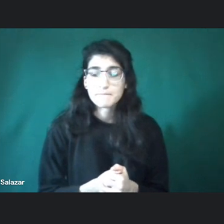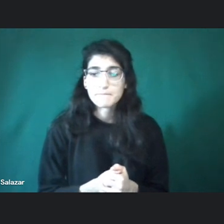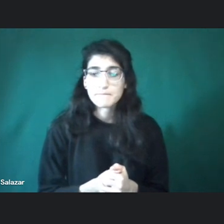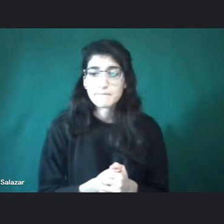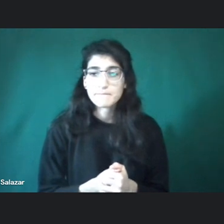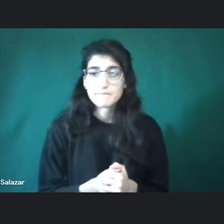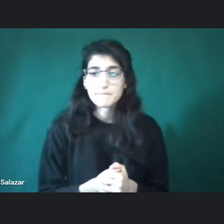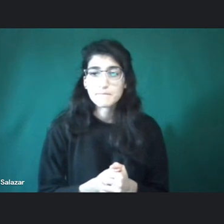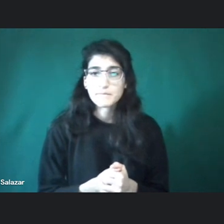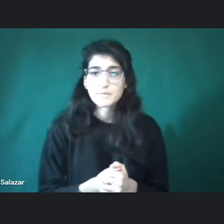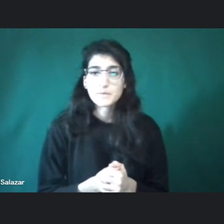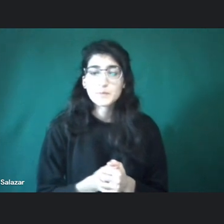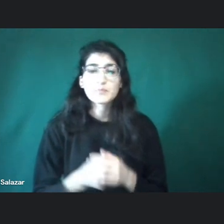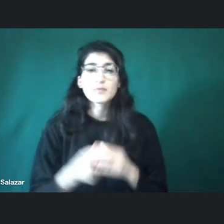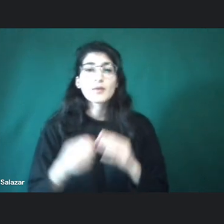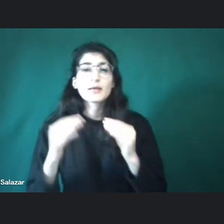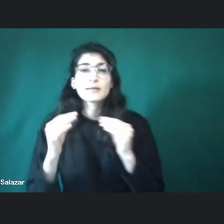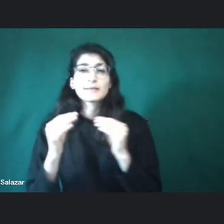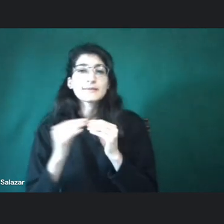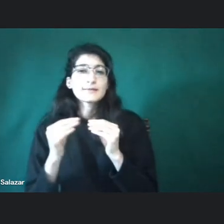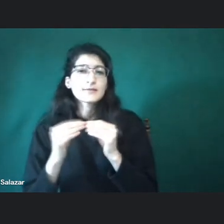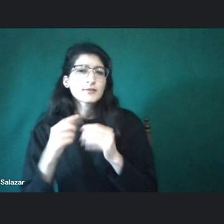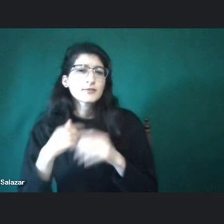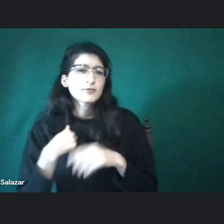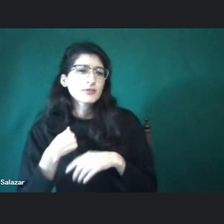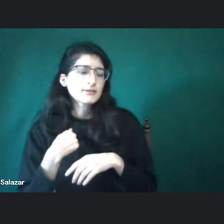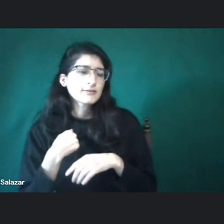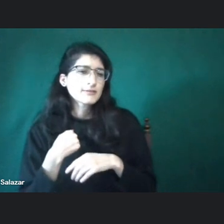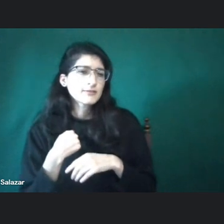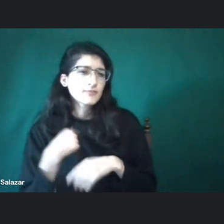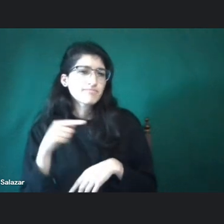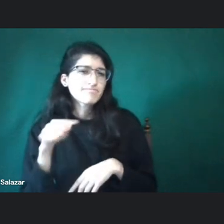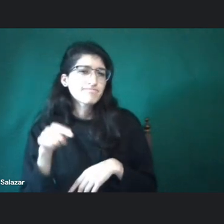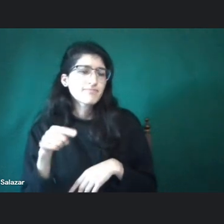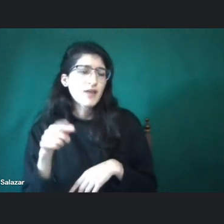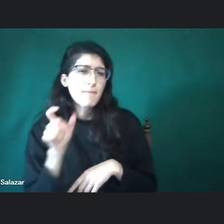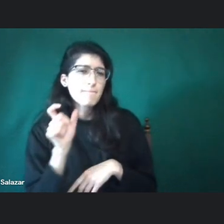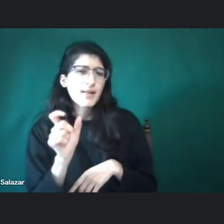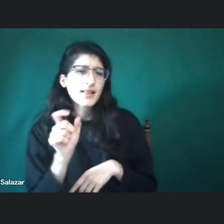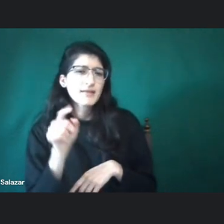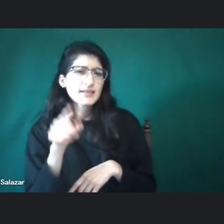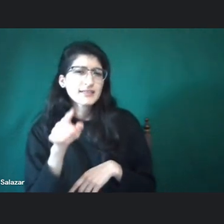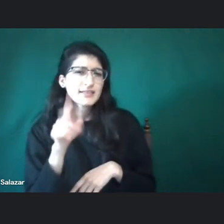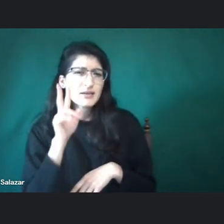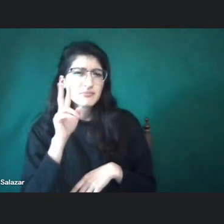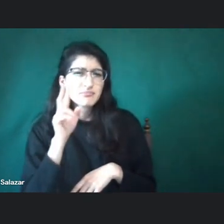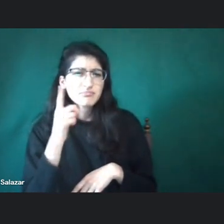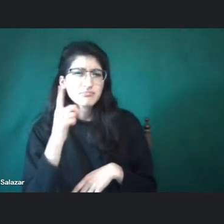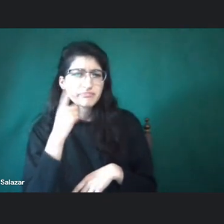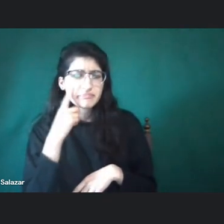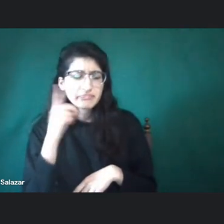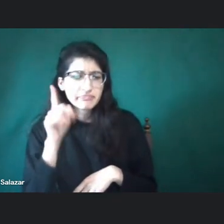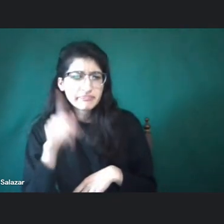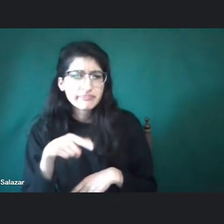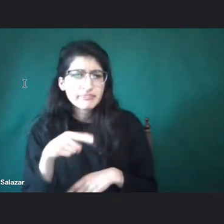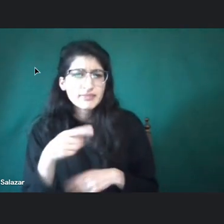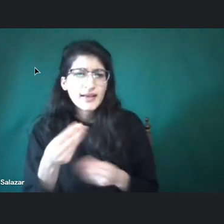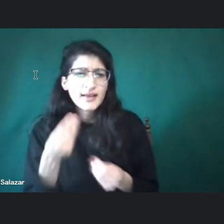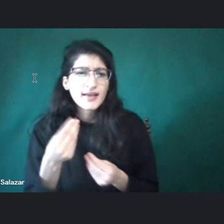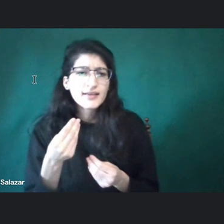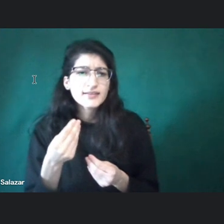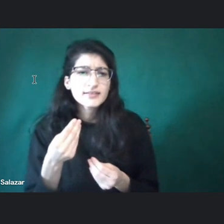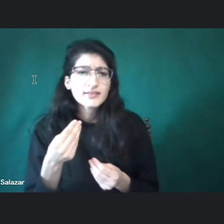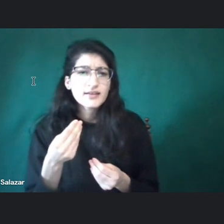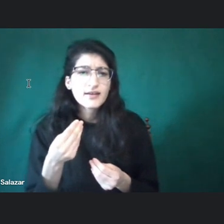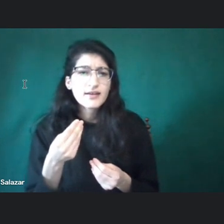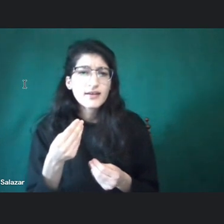No, yo, profe, que hay una palabra que no reconocía, que es alongside. Sí. ¿Eso quiere